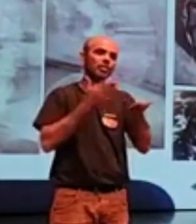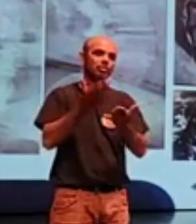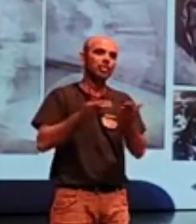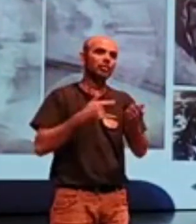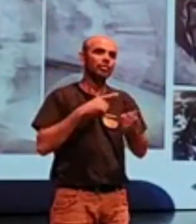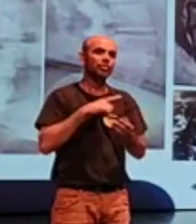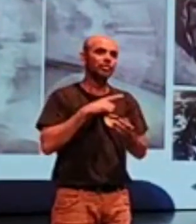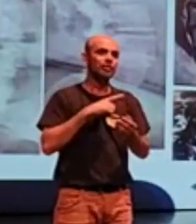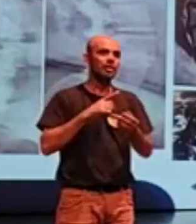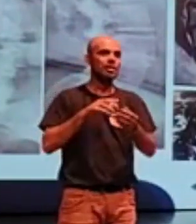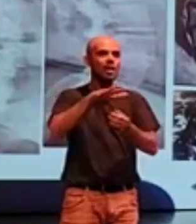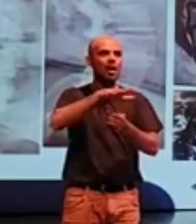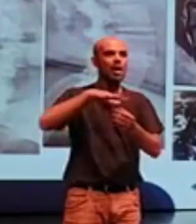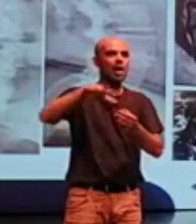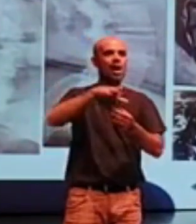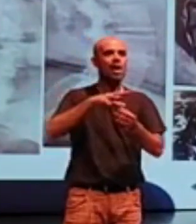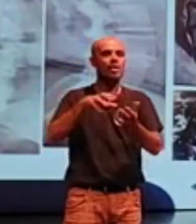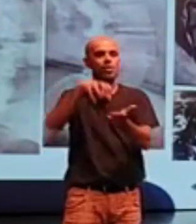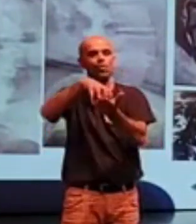headcap de fraturas.